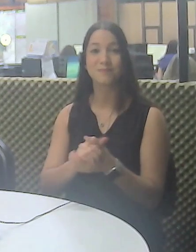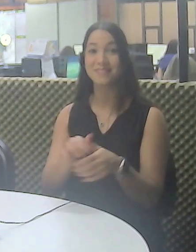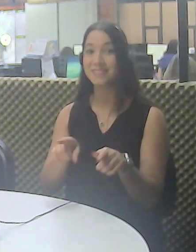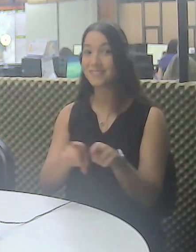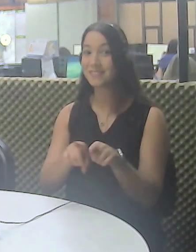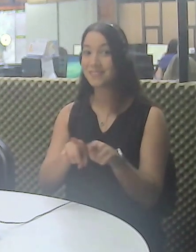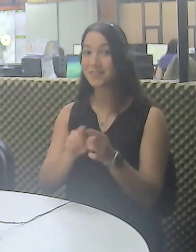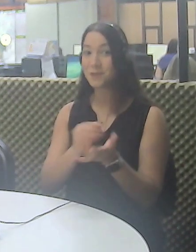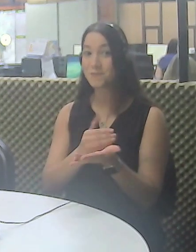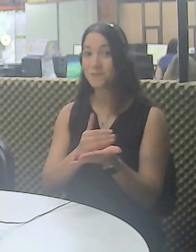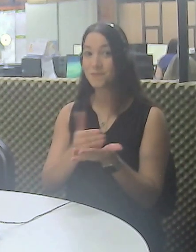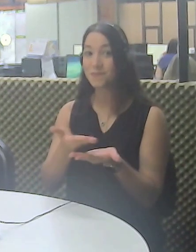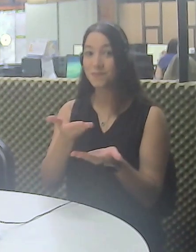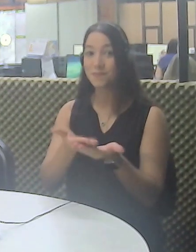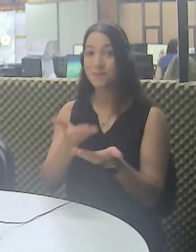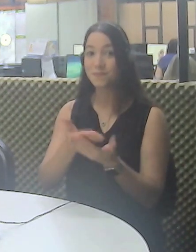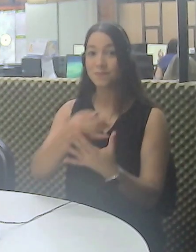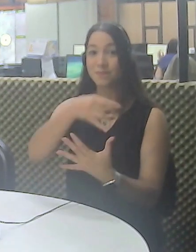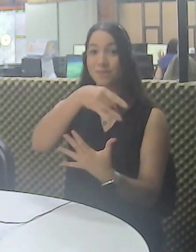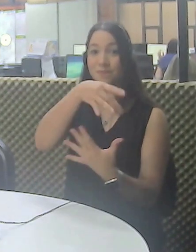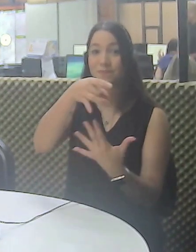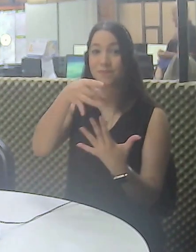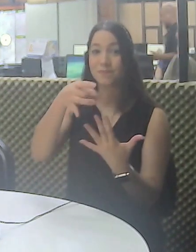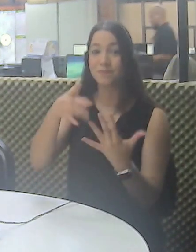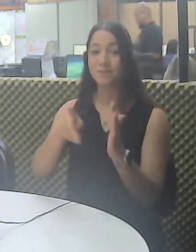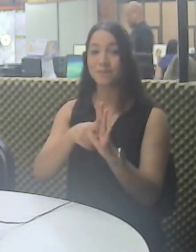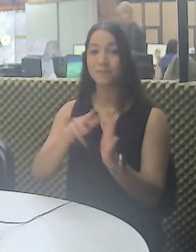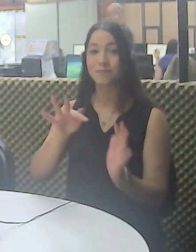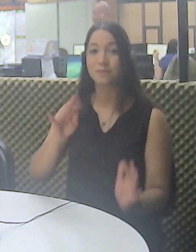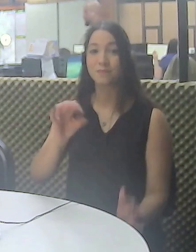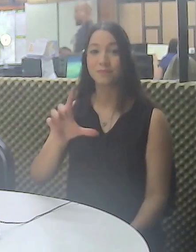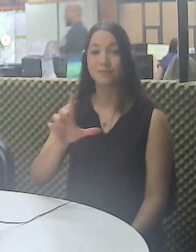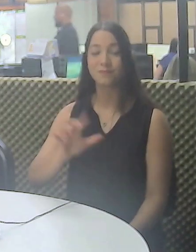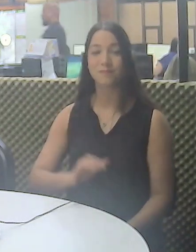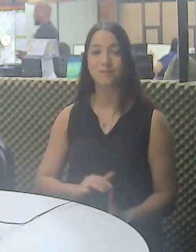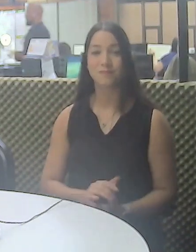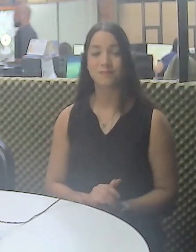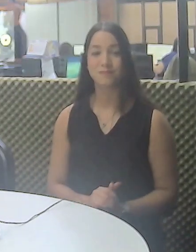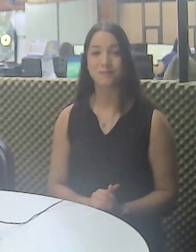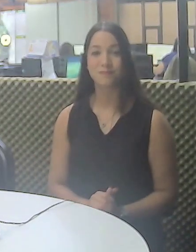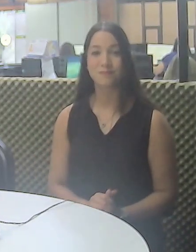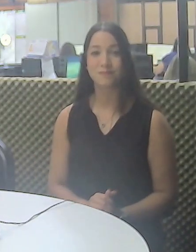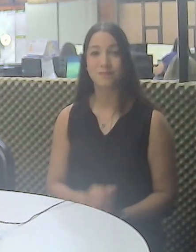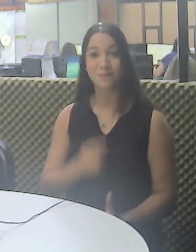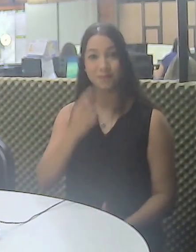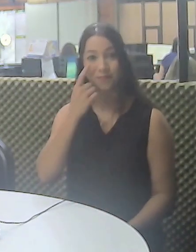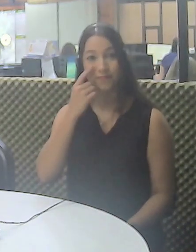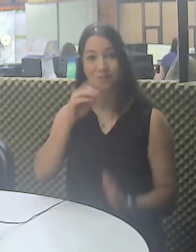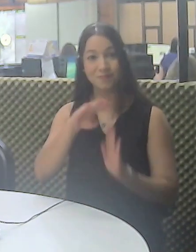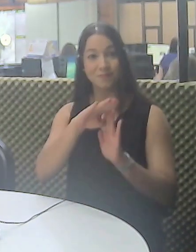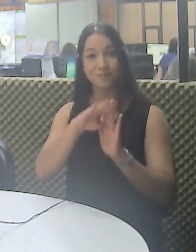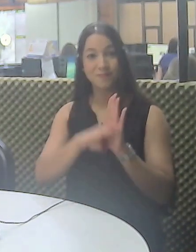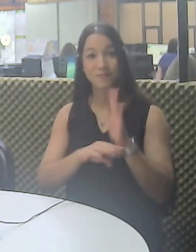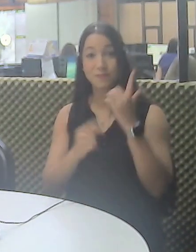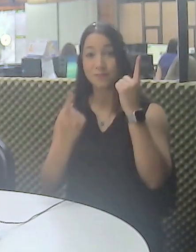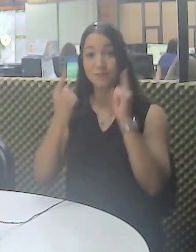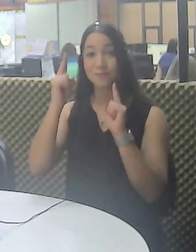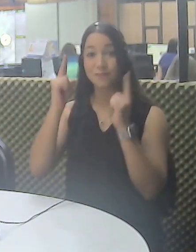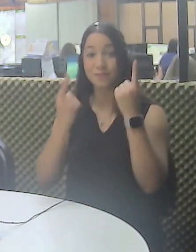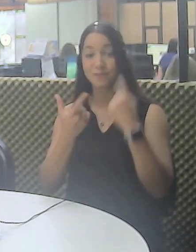Também tem início as aulas de diversas modalidades da FUTEL. E ainda, confira a programação de